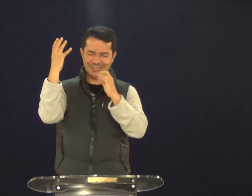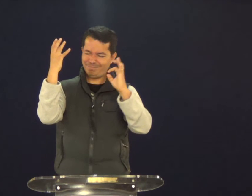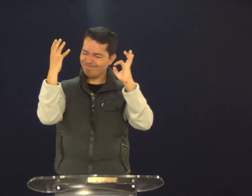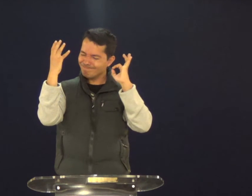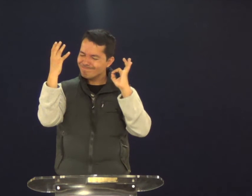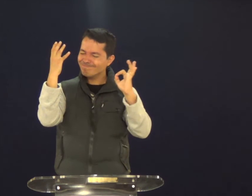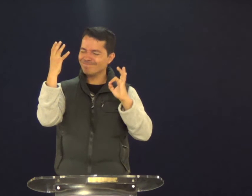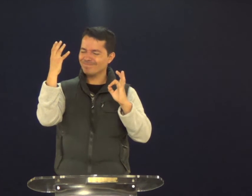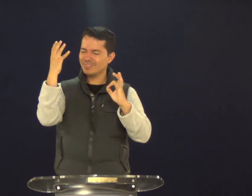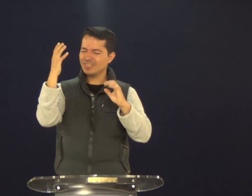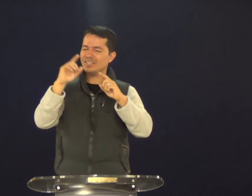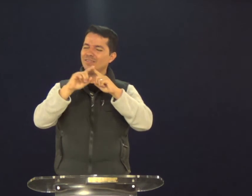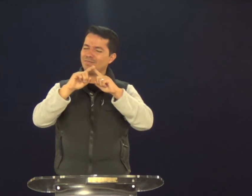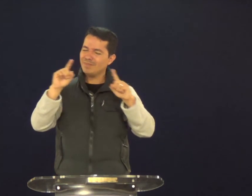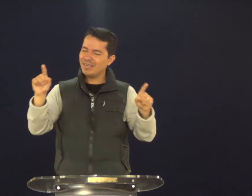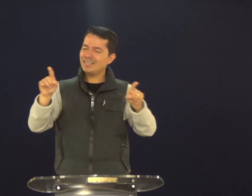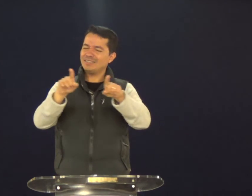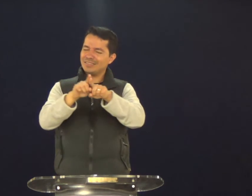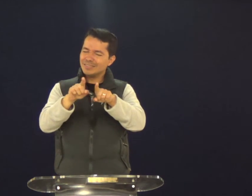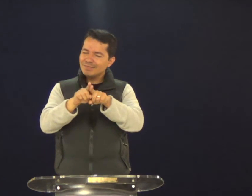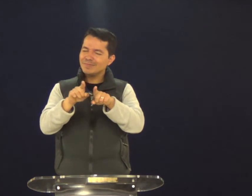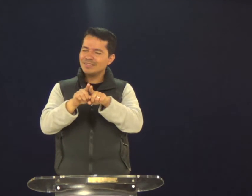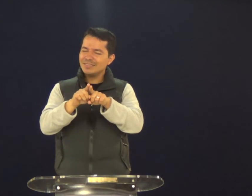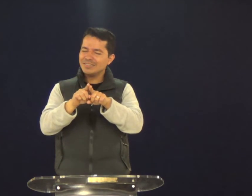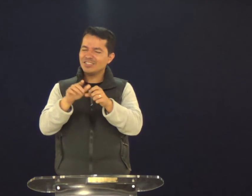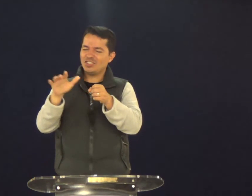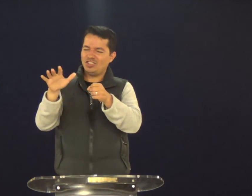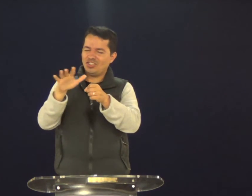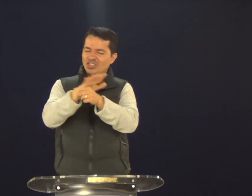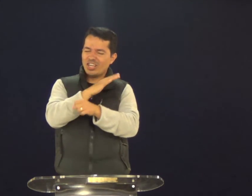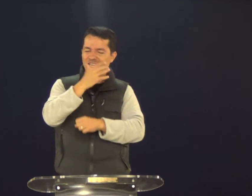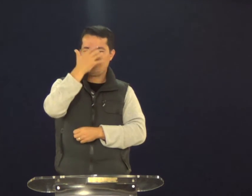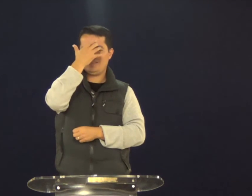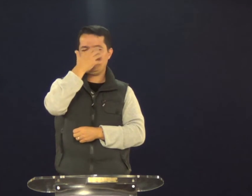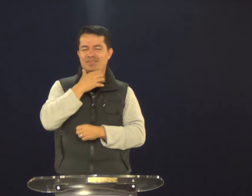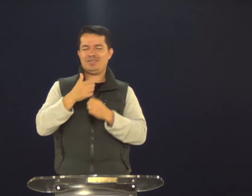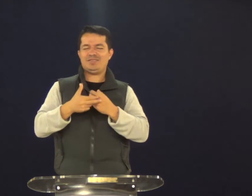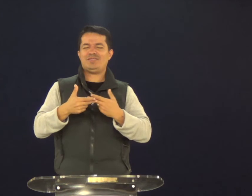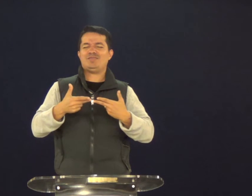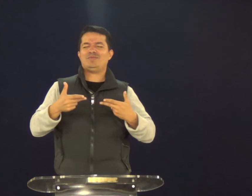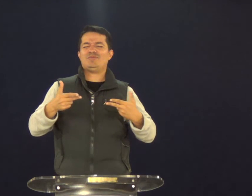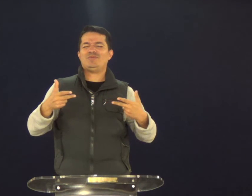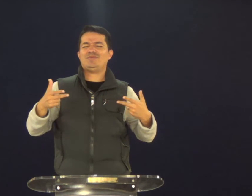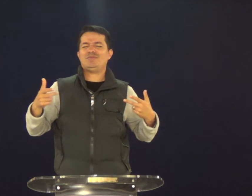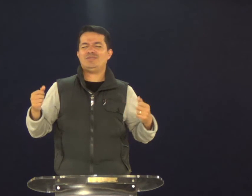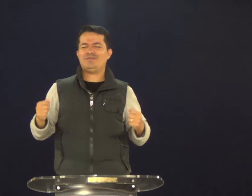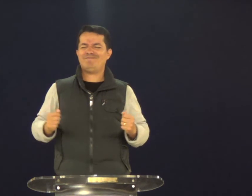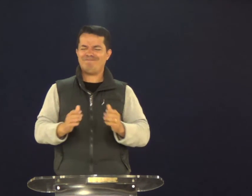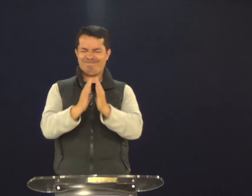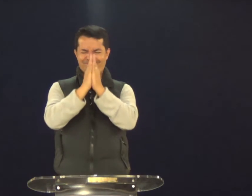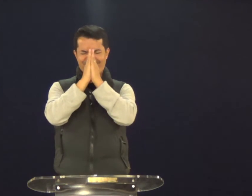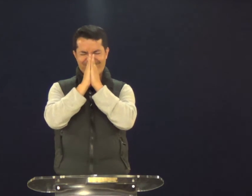bonita, é perfeita, mas também é cheia de fruto.